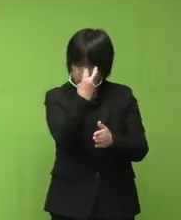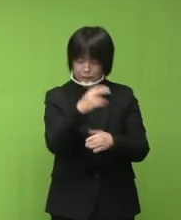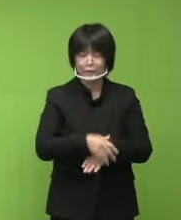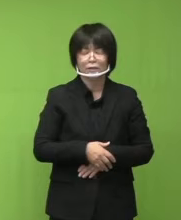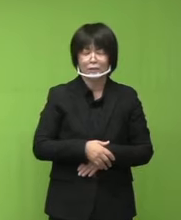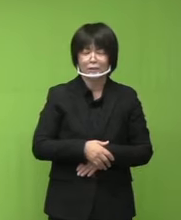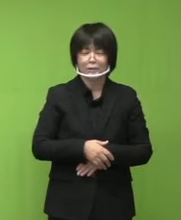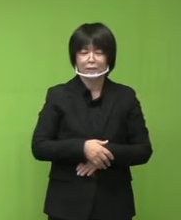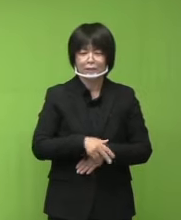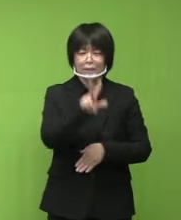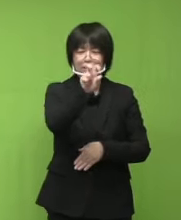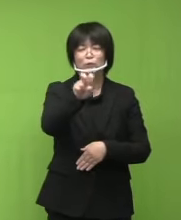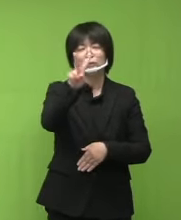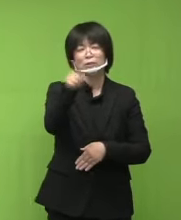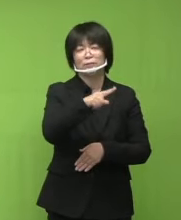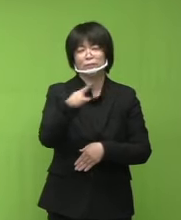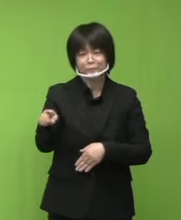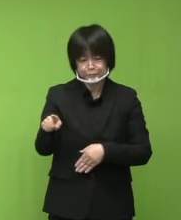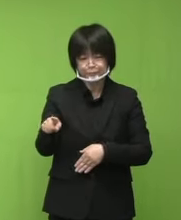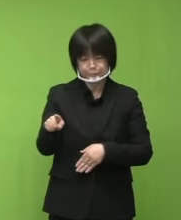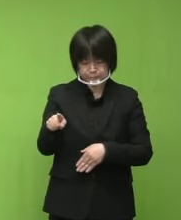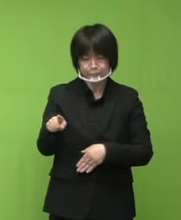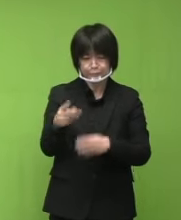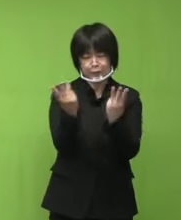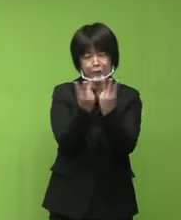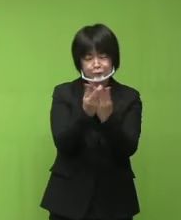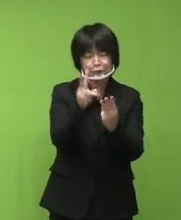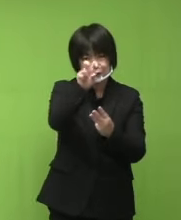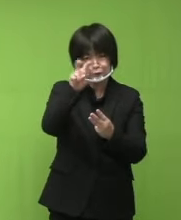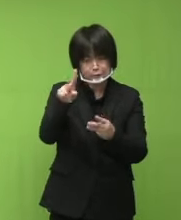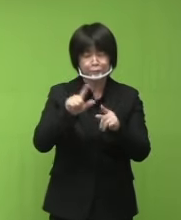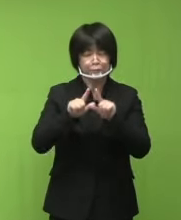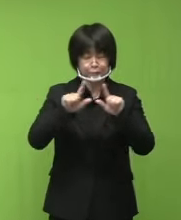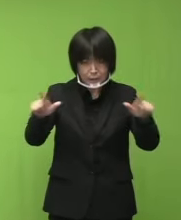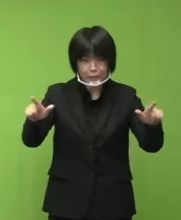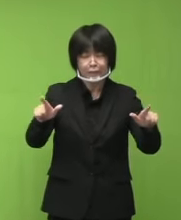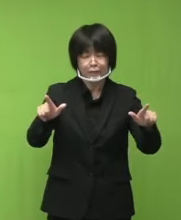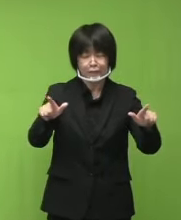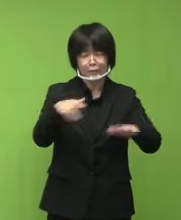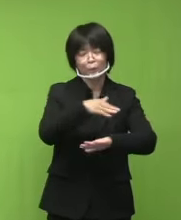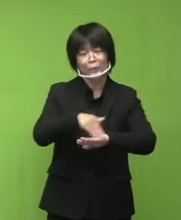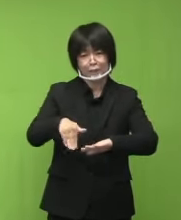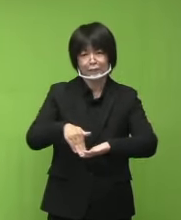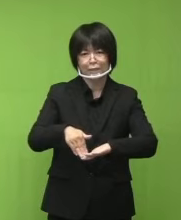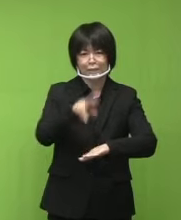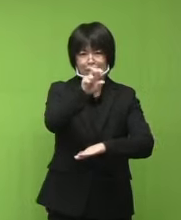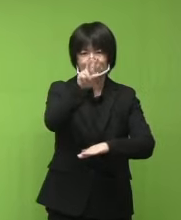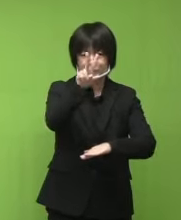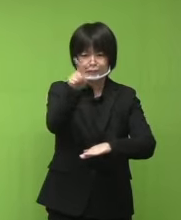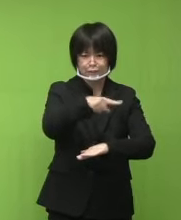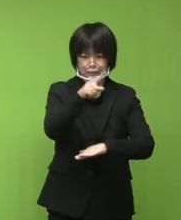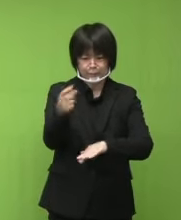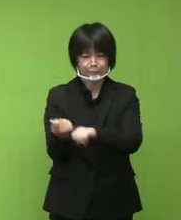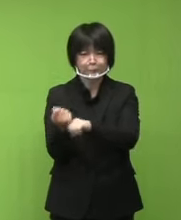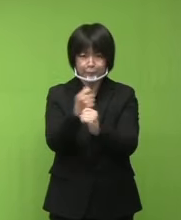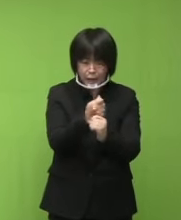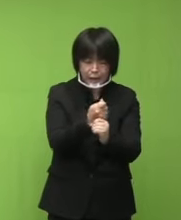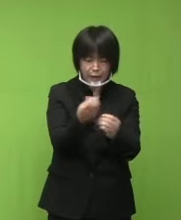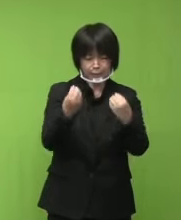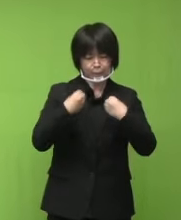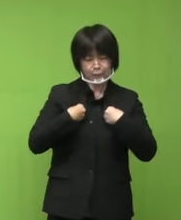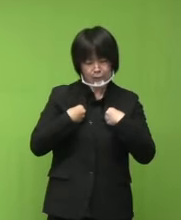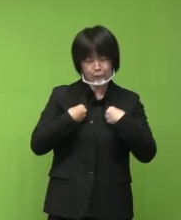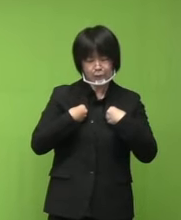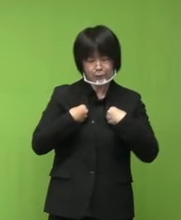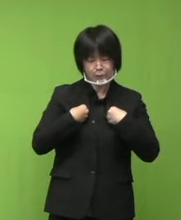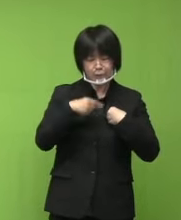が、22人となる予定です。この22人は、1名の方が再陽性で、18